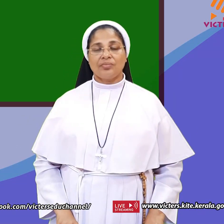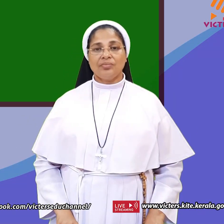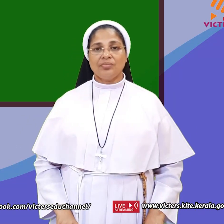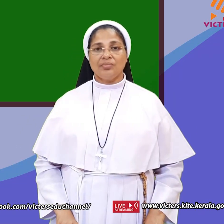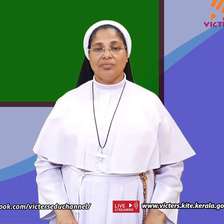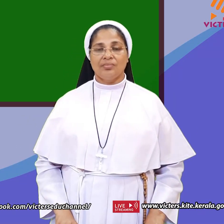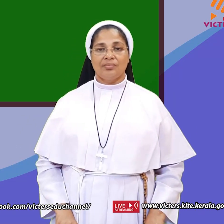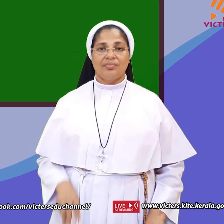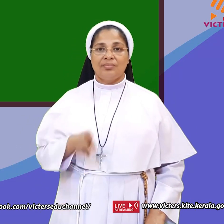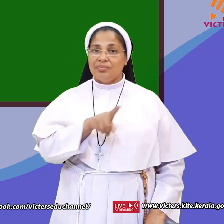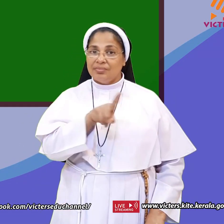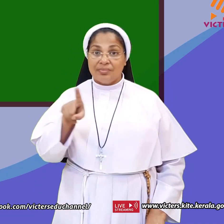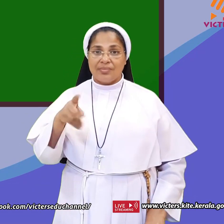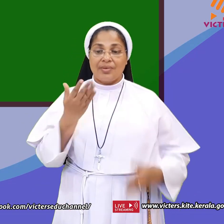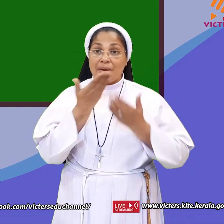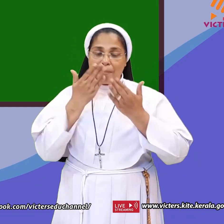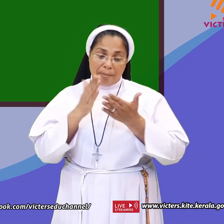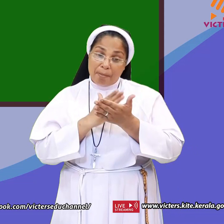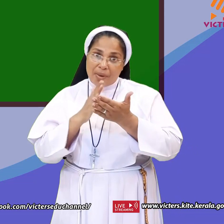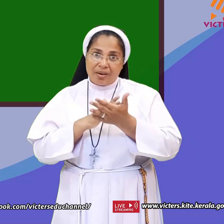നിങ്ങൾ പാഠഭാഗങ്ങൾ പരിചയപ്പെട്ടത്.